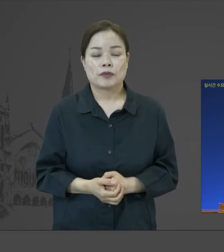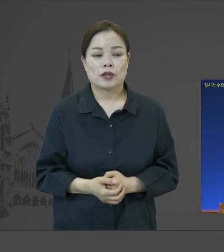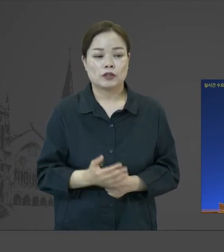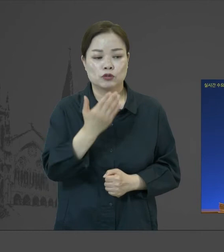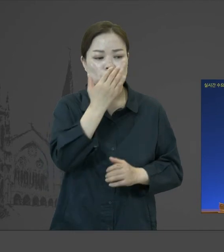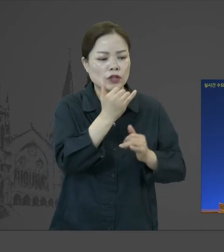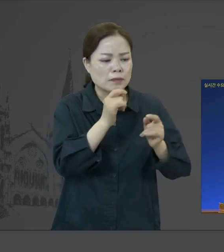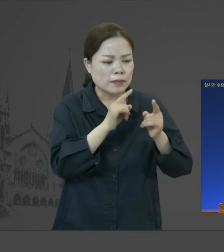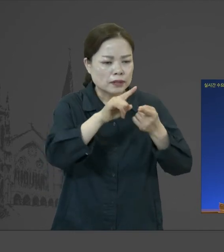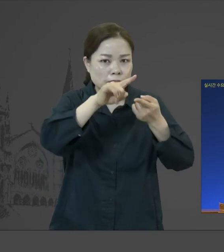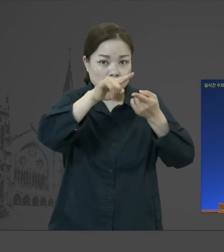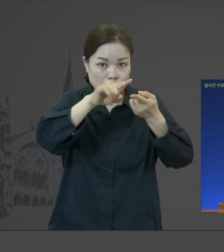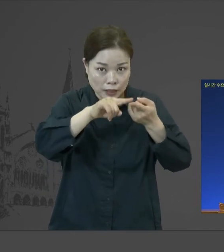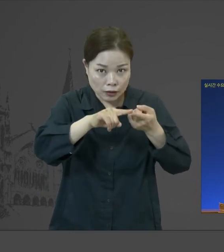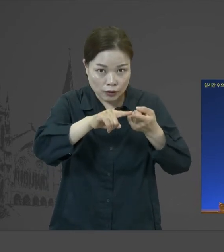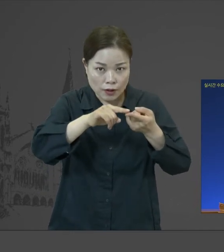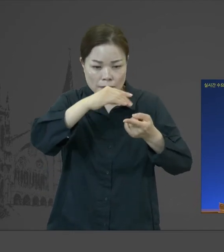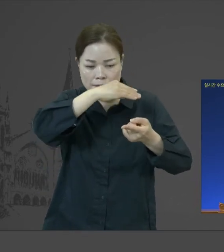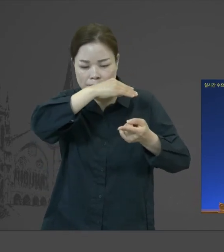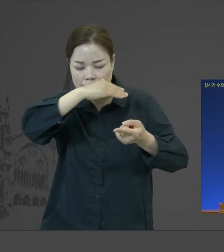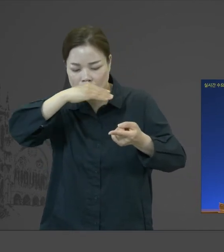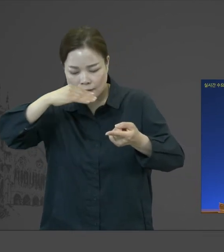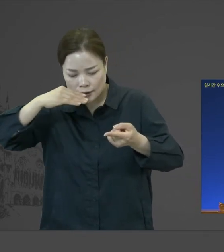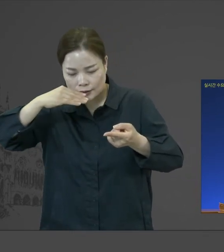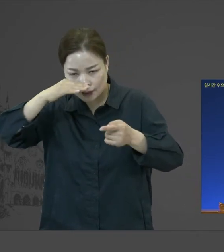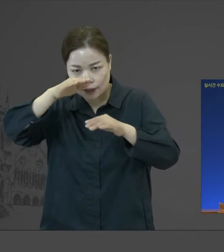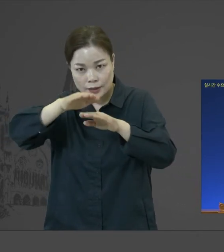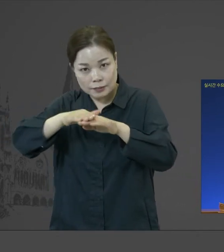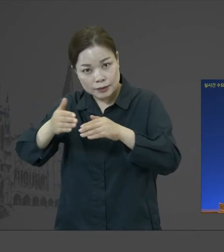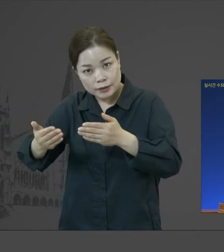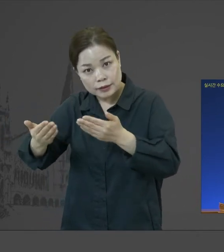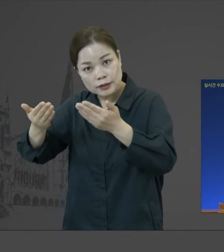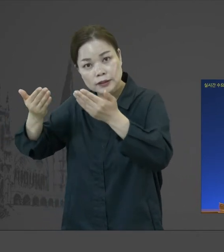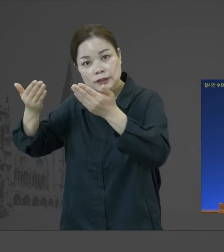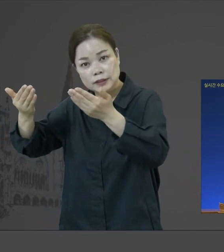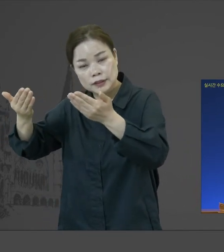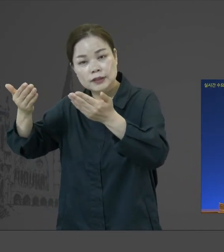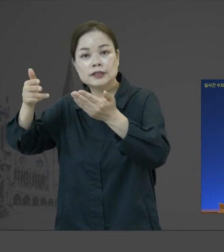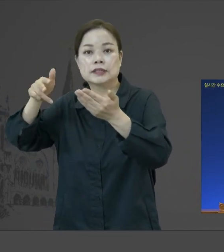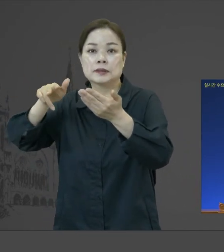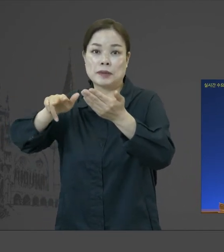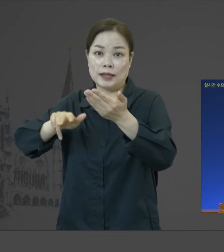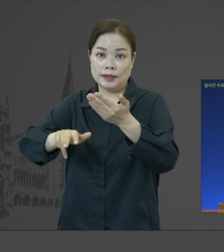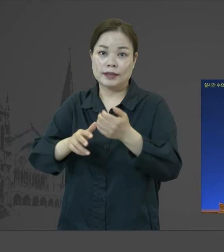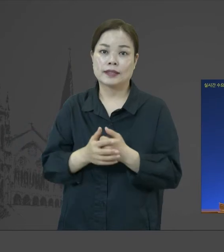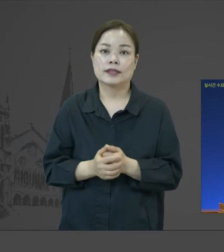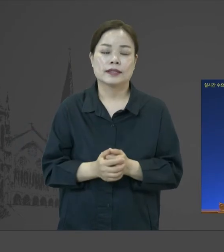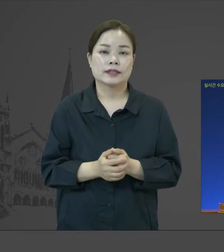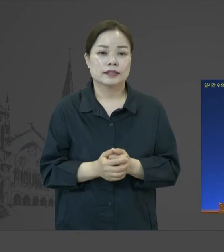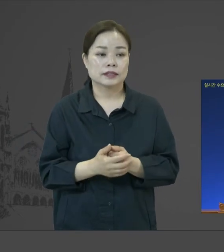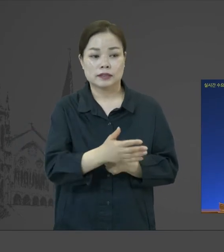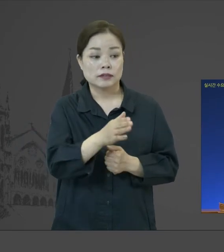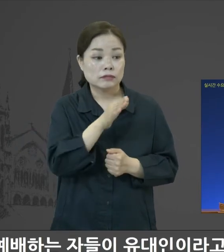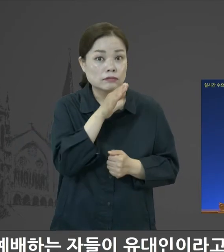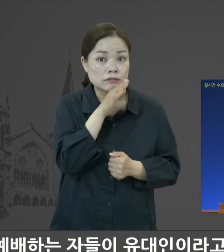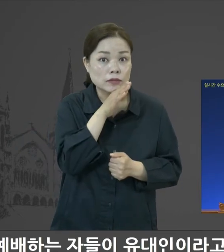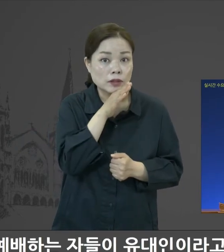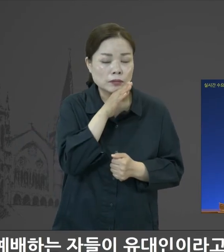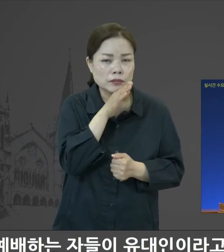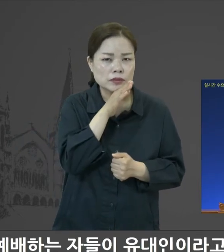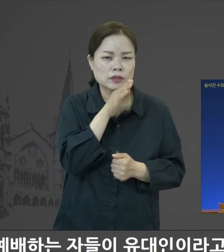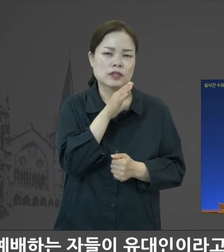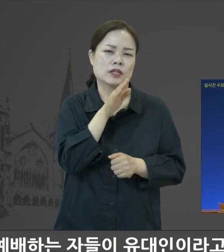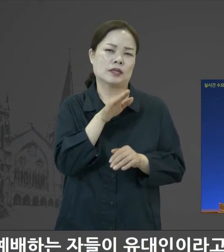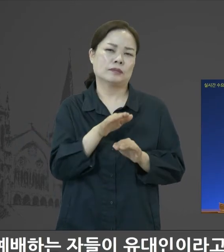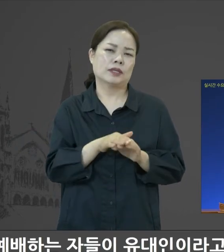유대인들이 말씀을 따라 바른 대상에게 예배를 드리고 있기는 하지만은 그들이 참으로